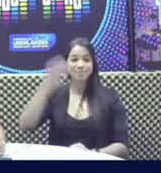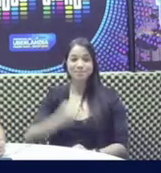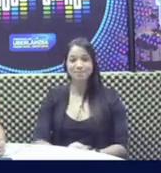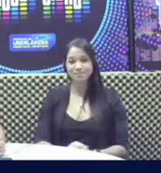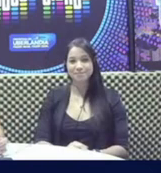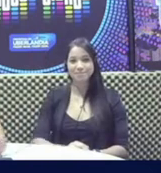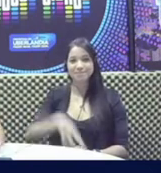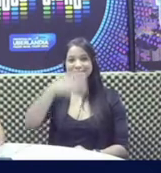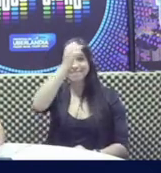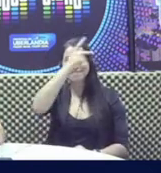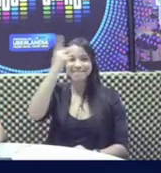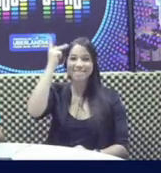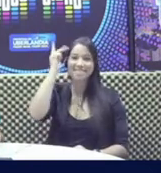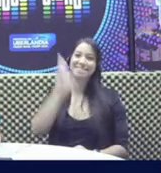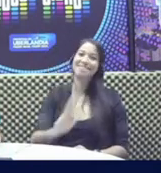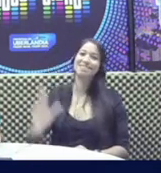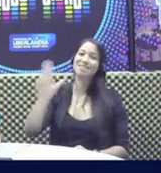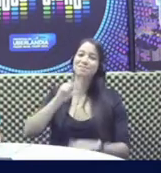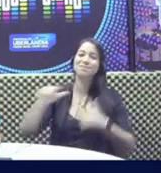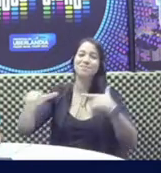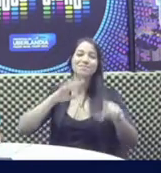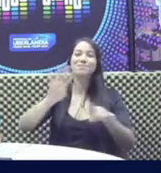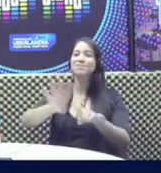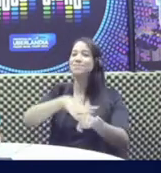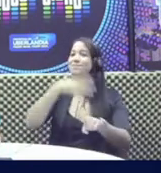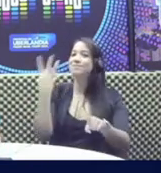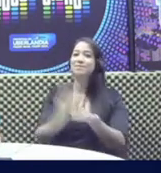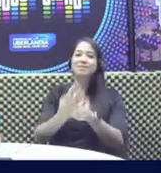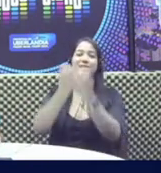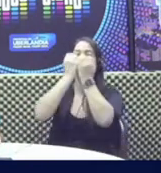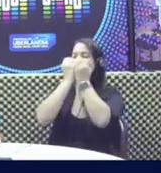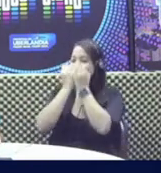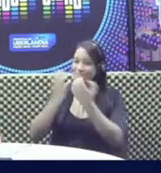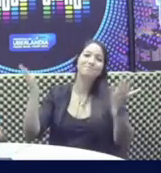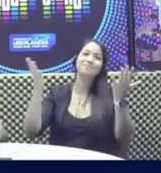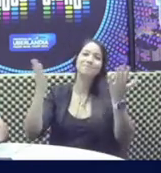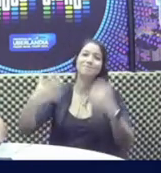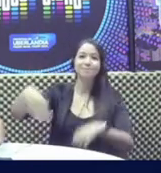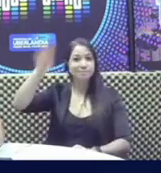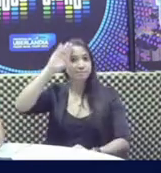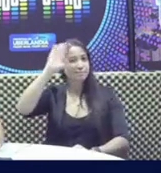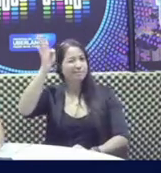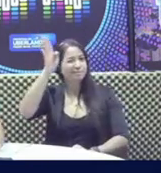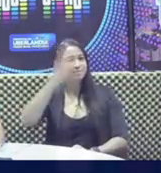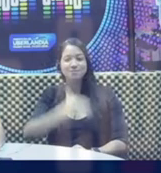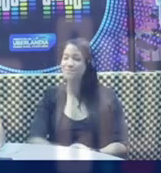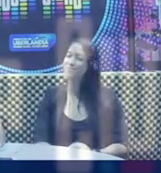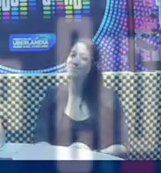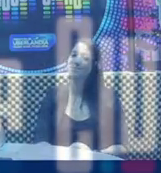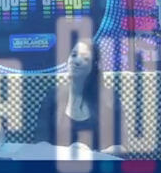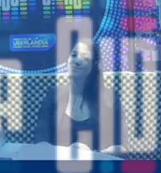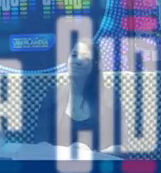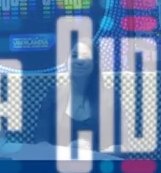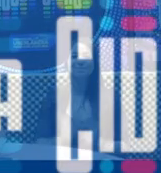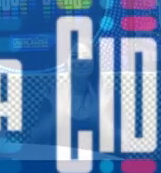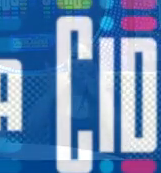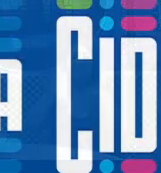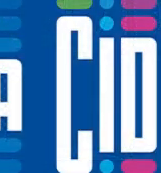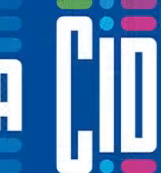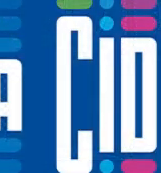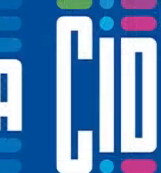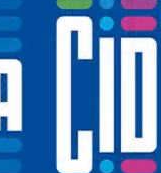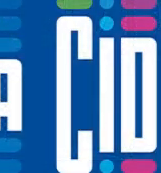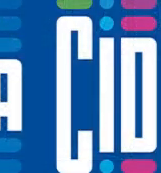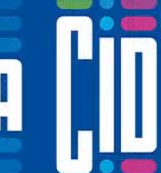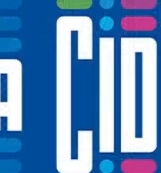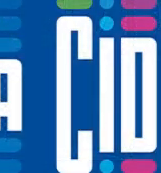Túlio de Castro Kalimann. Prefeitura de Uberlândia. Fazer mais, fazer bem. Até a próxima. Fica por